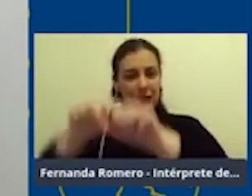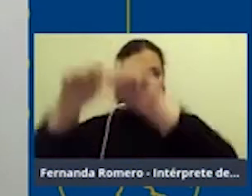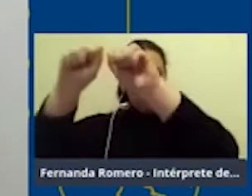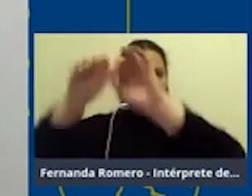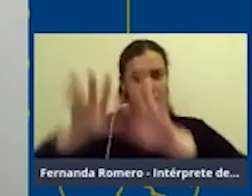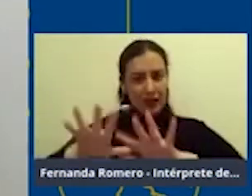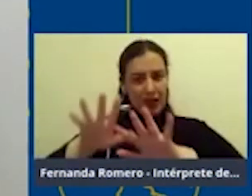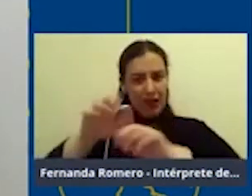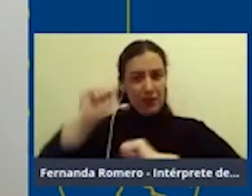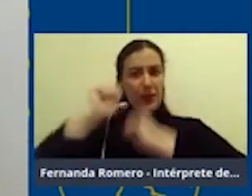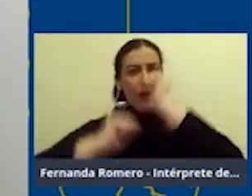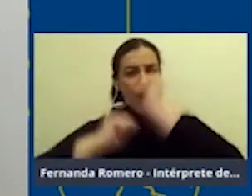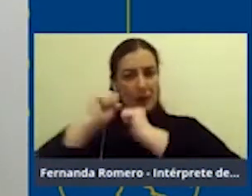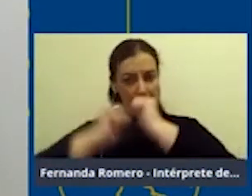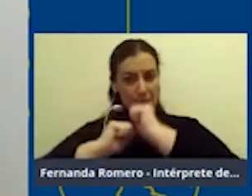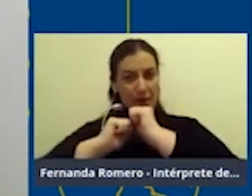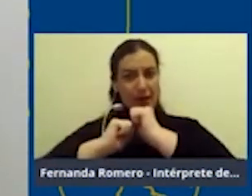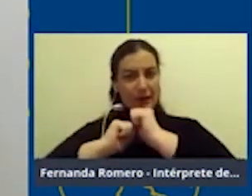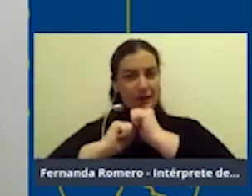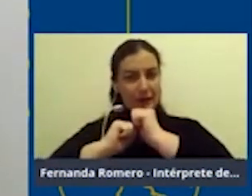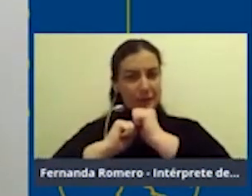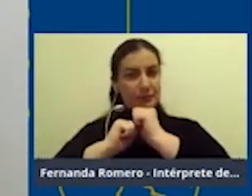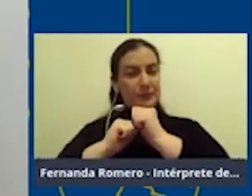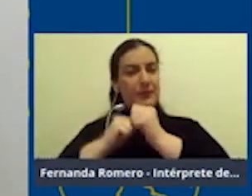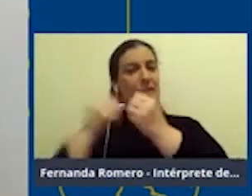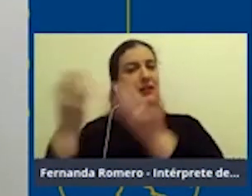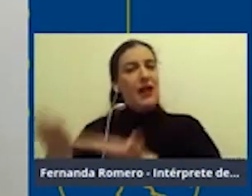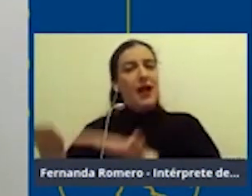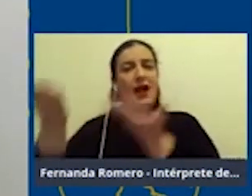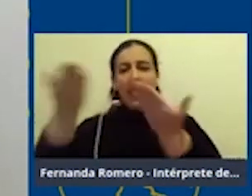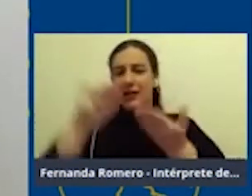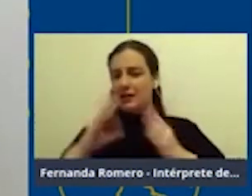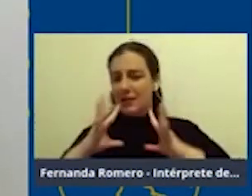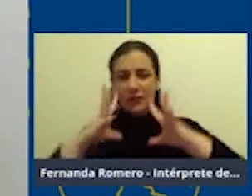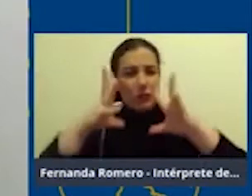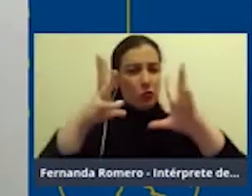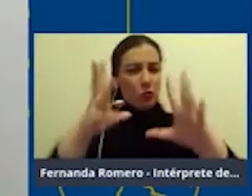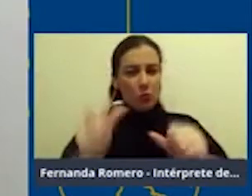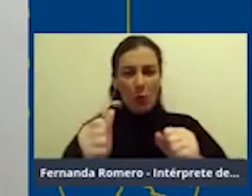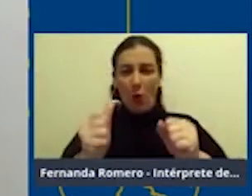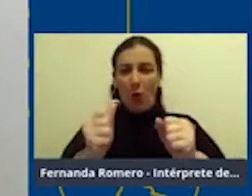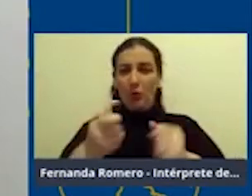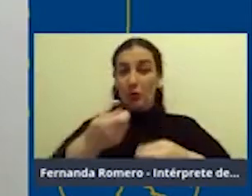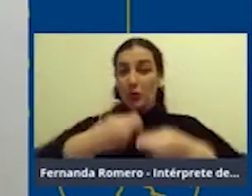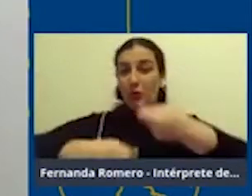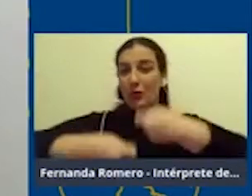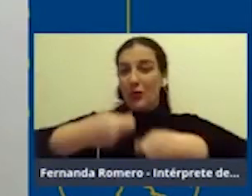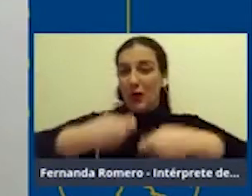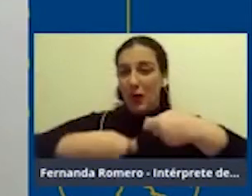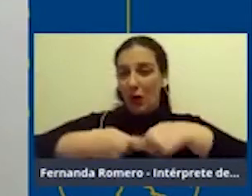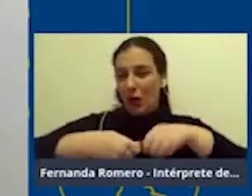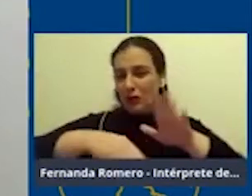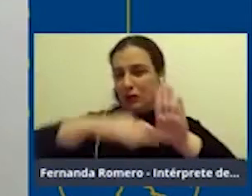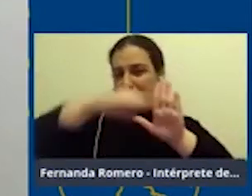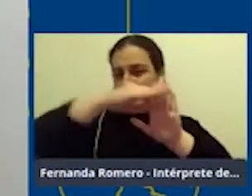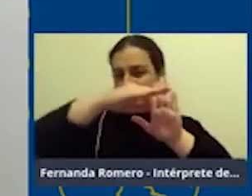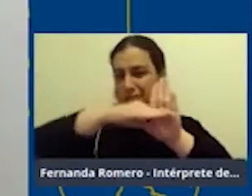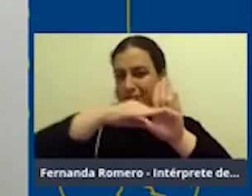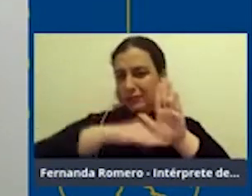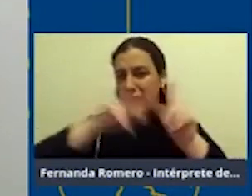Grande do Sul, SEAB-RS, recebem a todos no Negócios em Pauta,